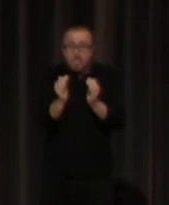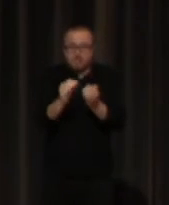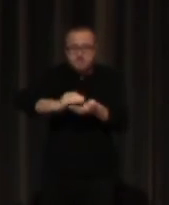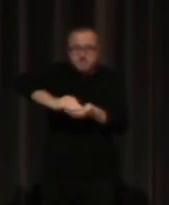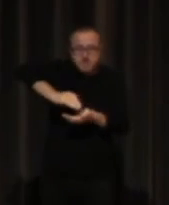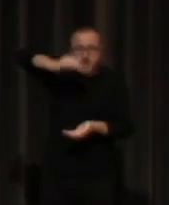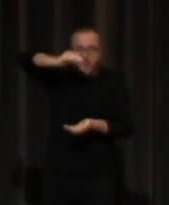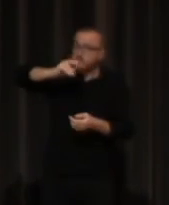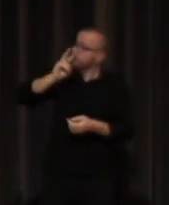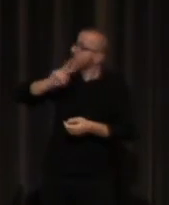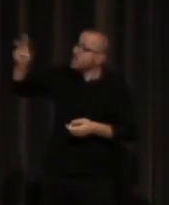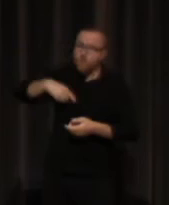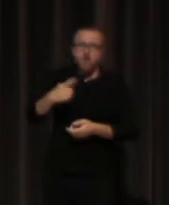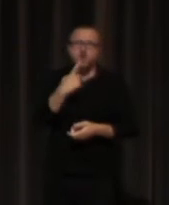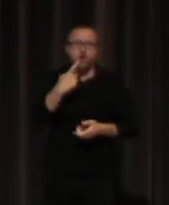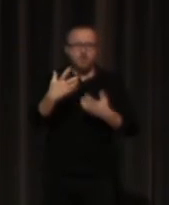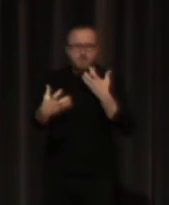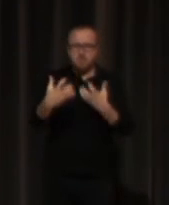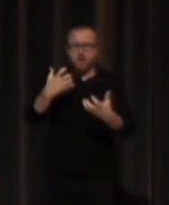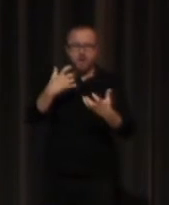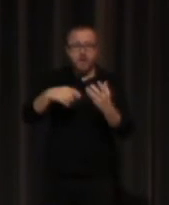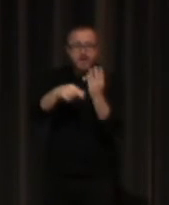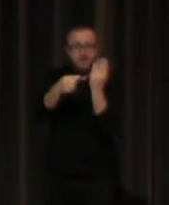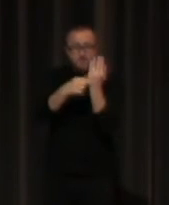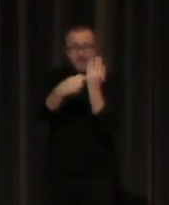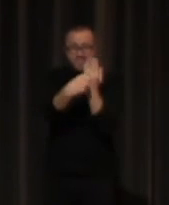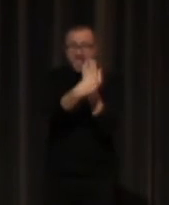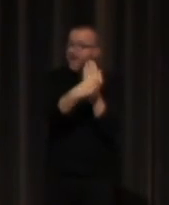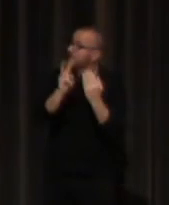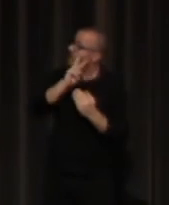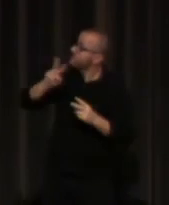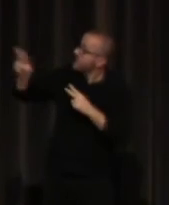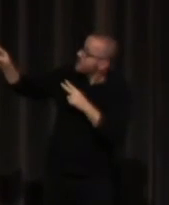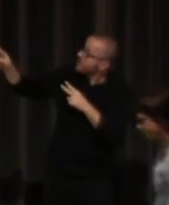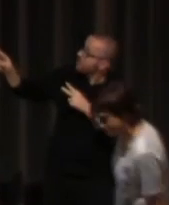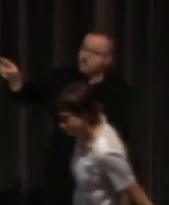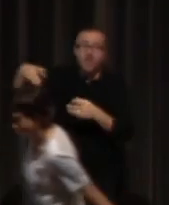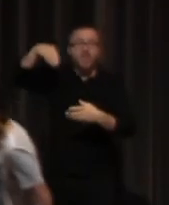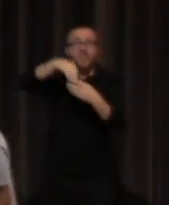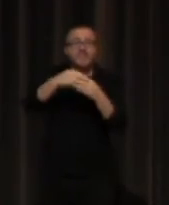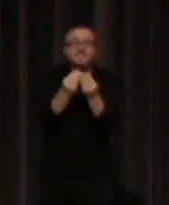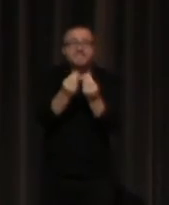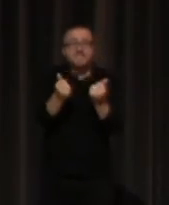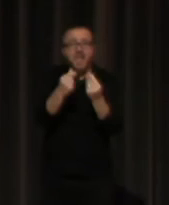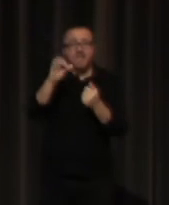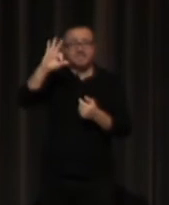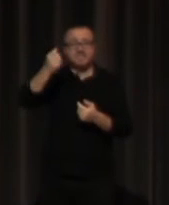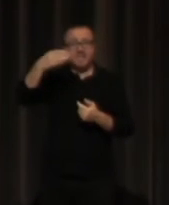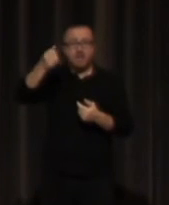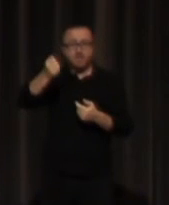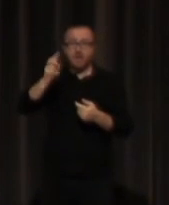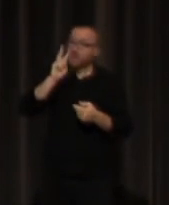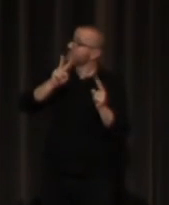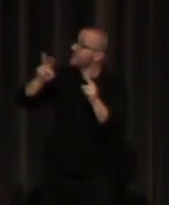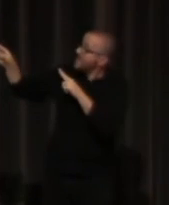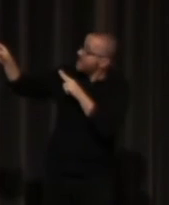tenen un vermell molt profund i els pètals d'aquestes flors són tan impregnats de saba que ho tenyeixen tot. Així que